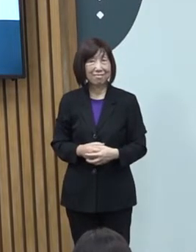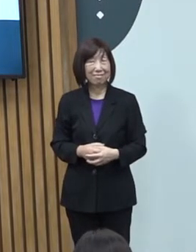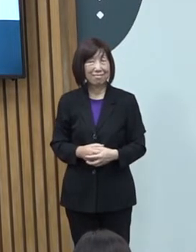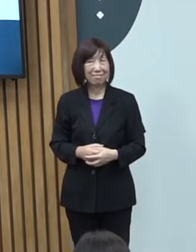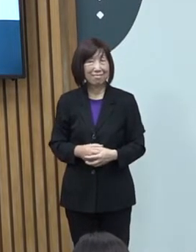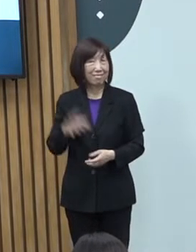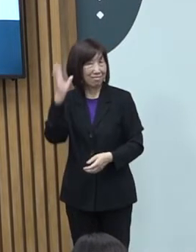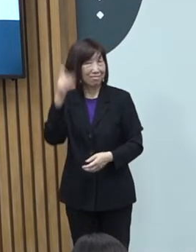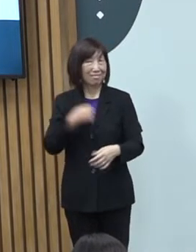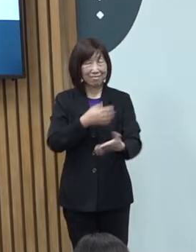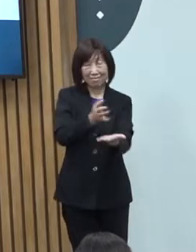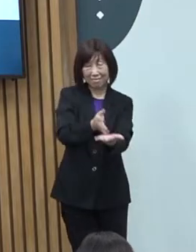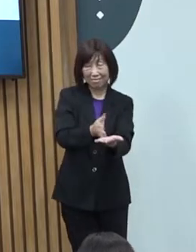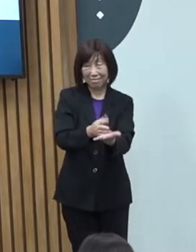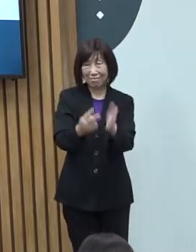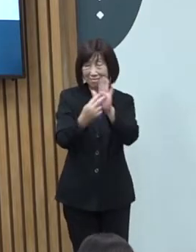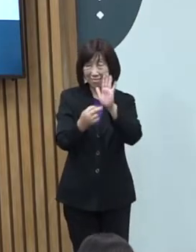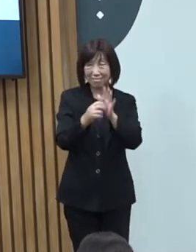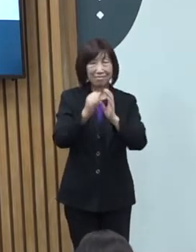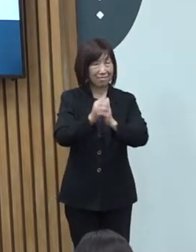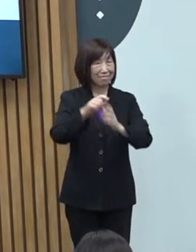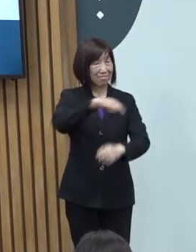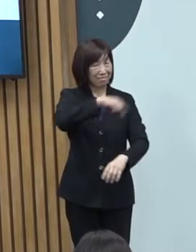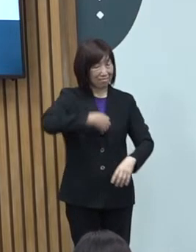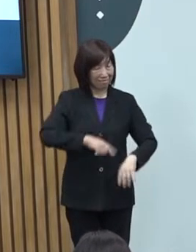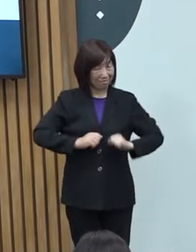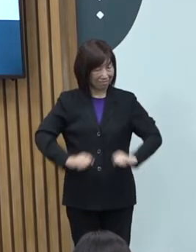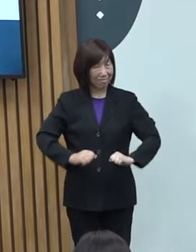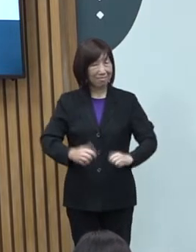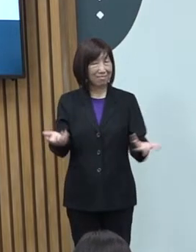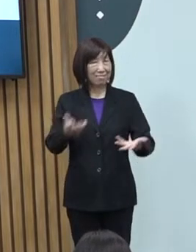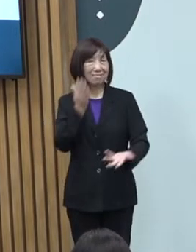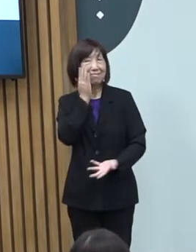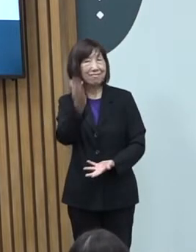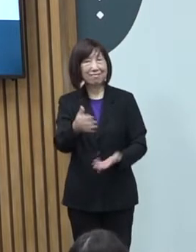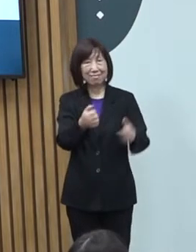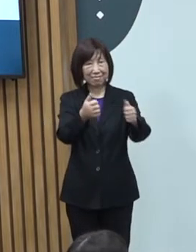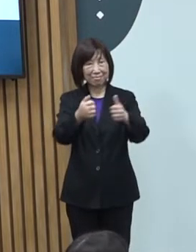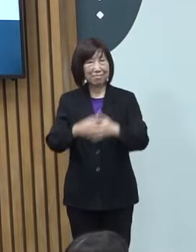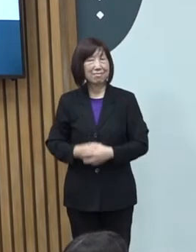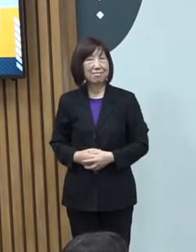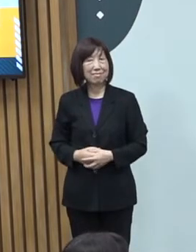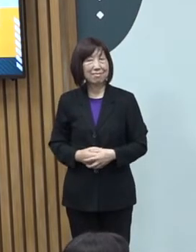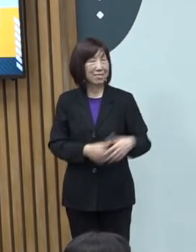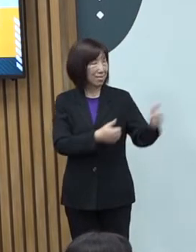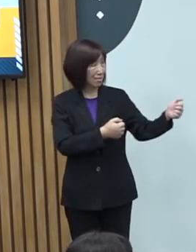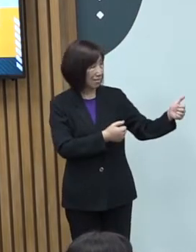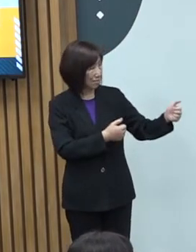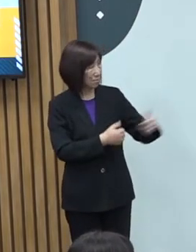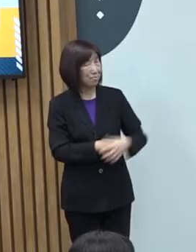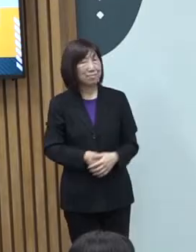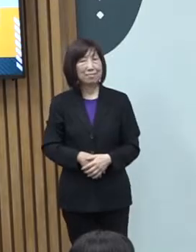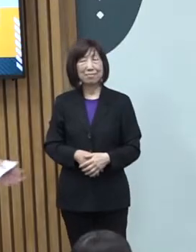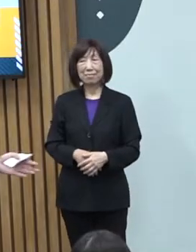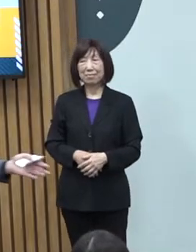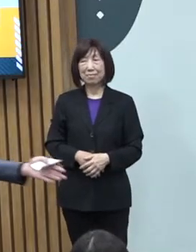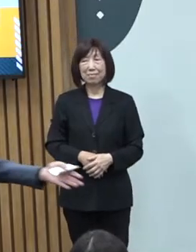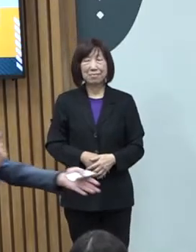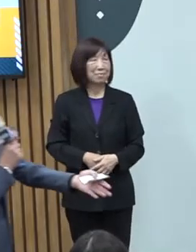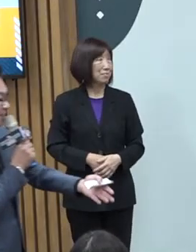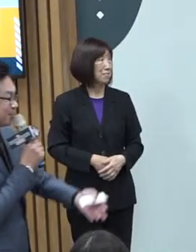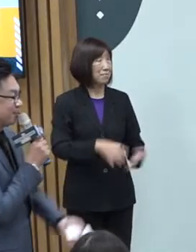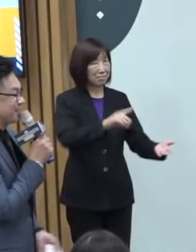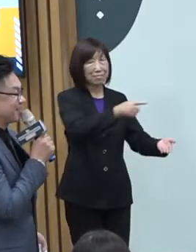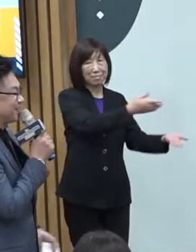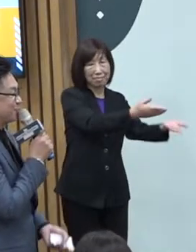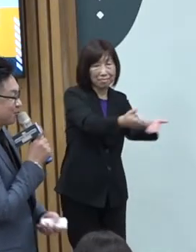这个简报，敬祝大家身体健康，事事如意，谢谢大家。 好的，谢谢处长。那么请处长